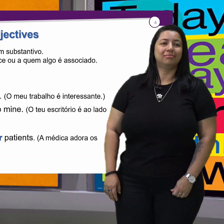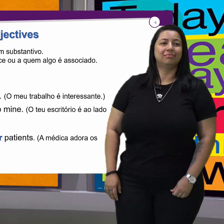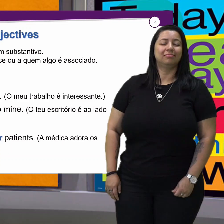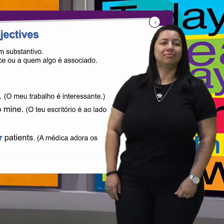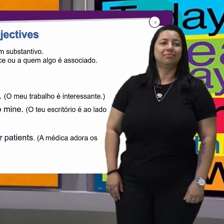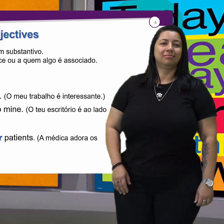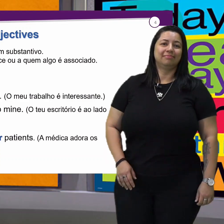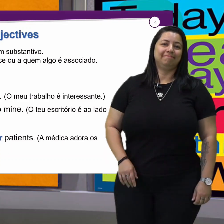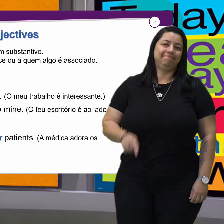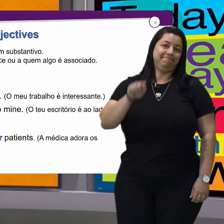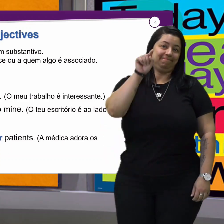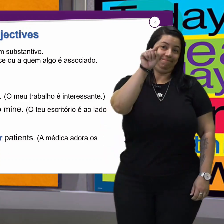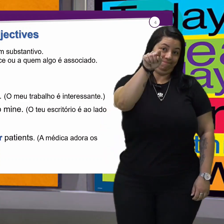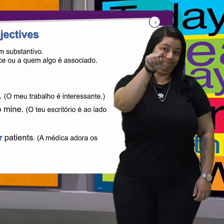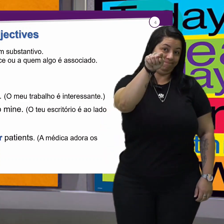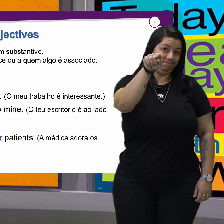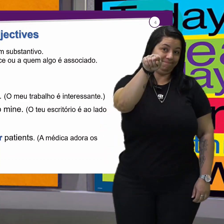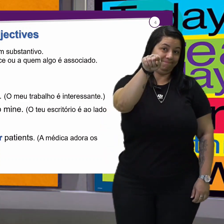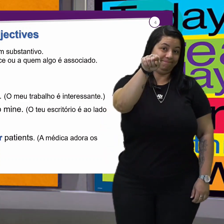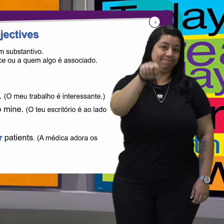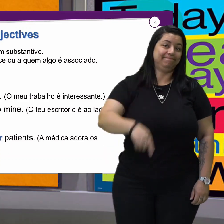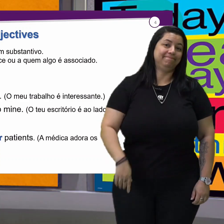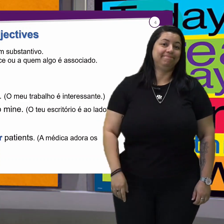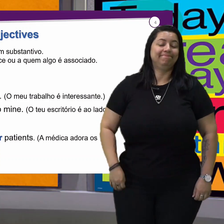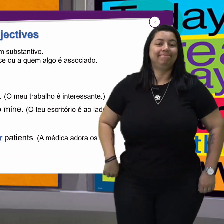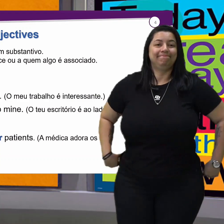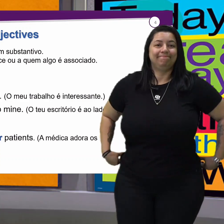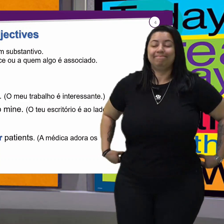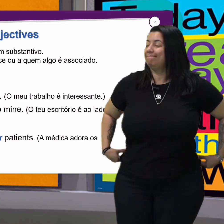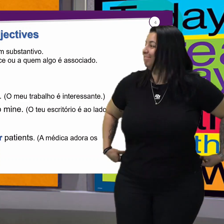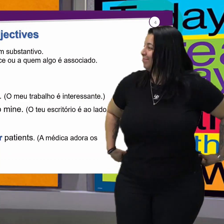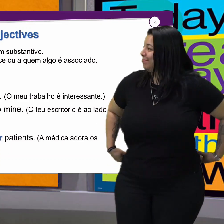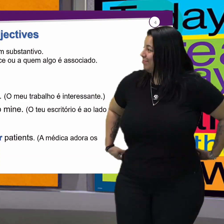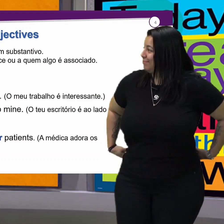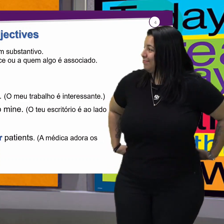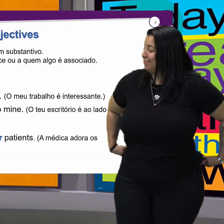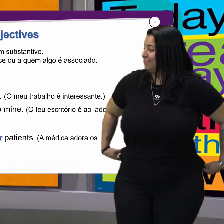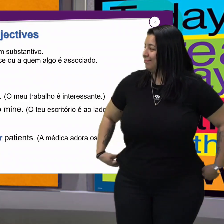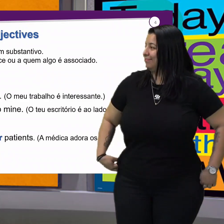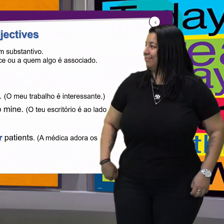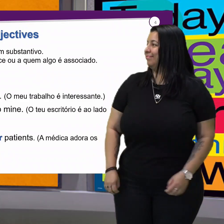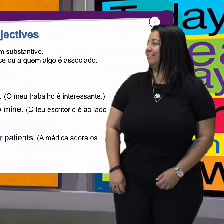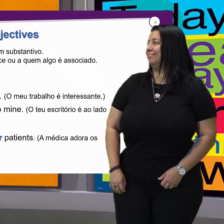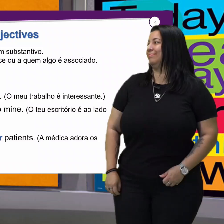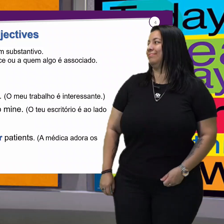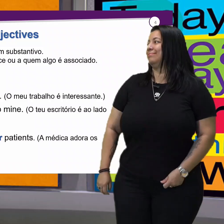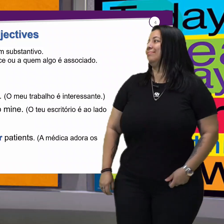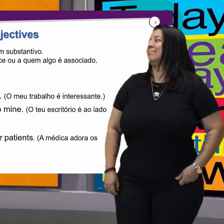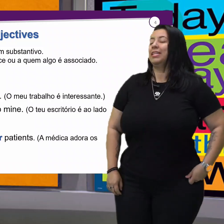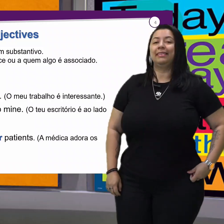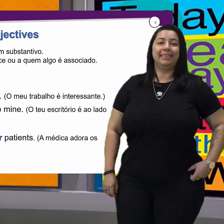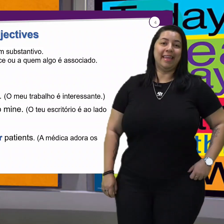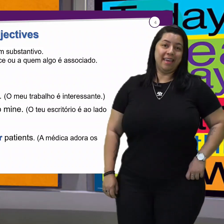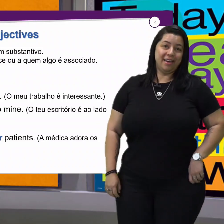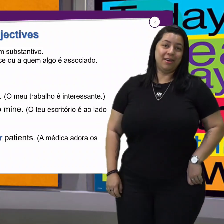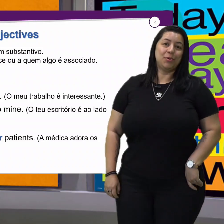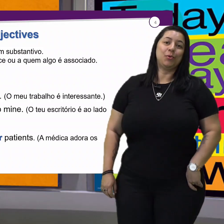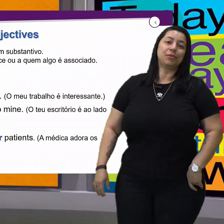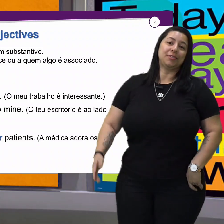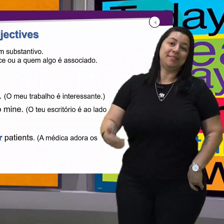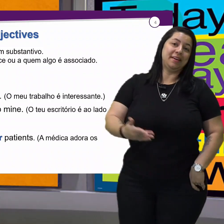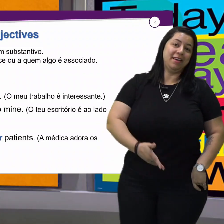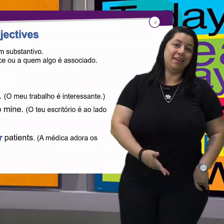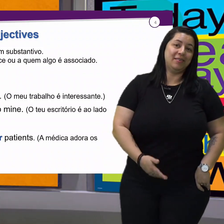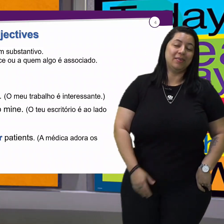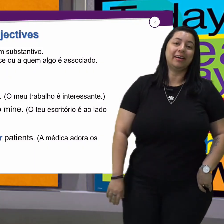o teu escritório ou seu escritório, porque depende também da variação. No português você tem lugares no Brasil que fala mais teu.